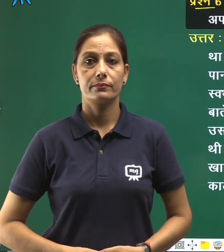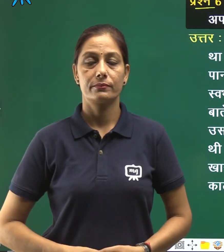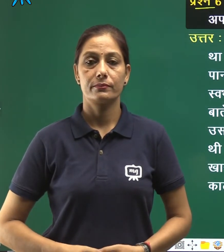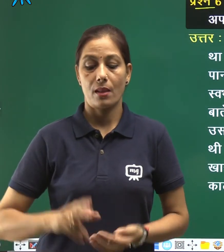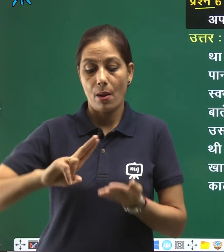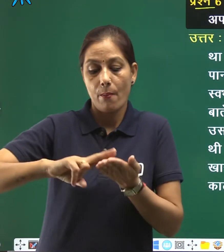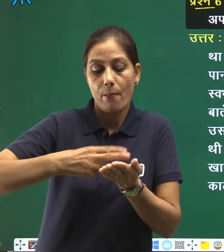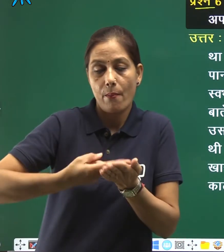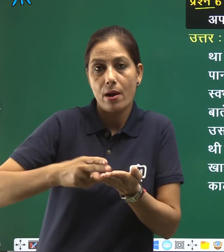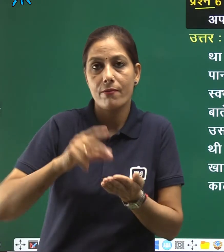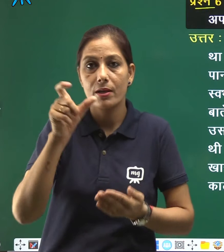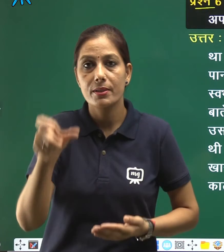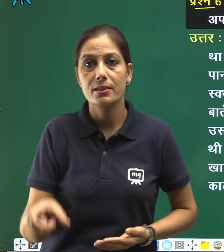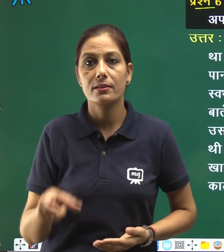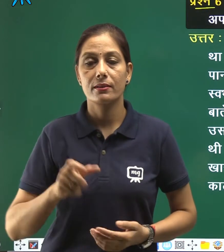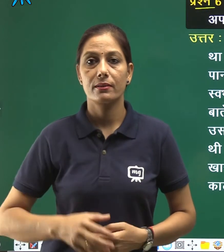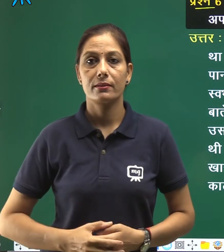पान वाले की